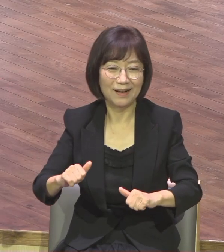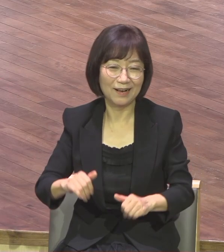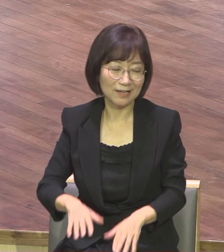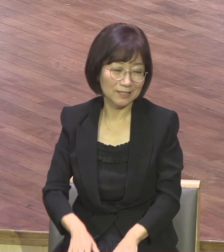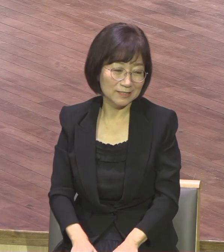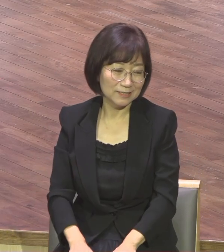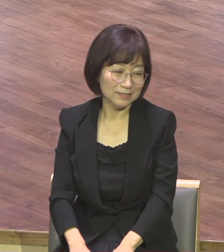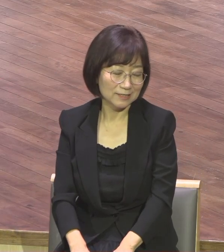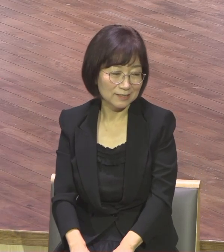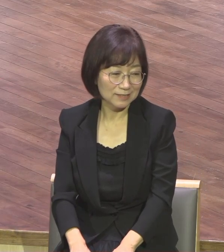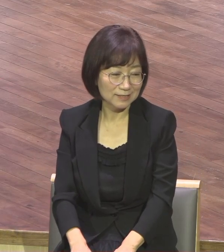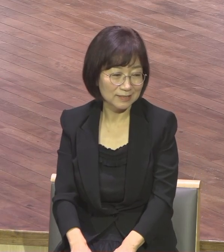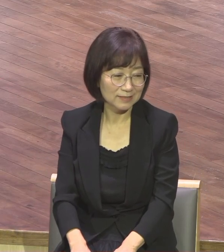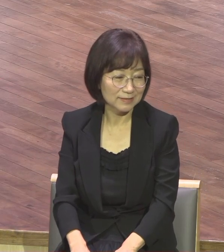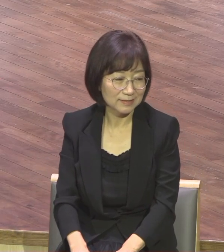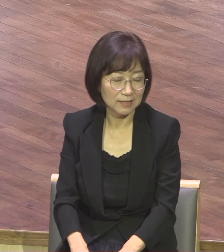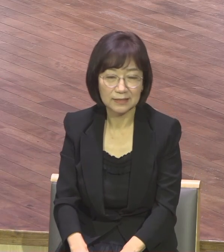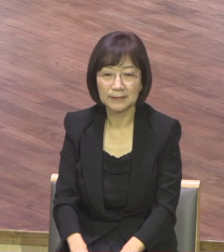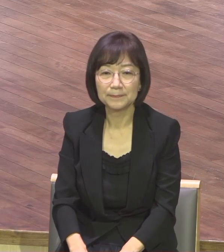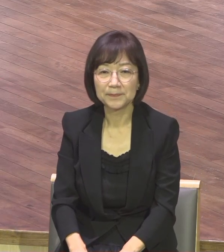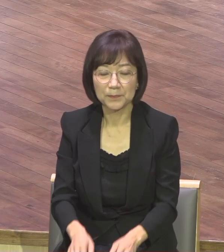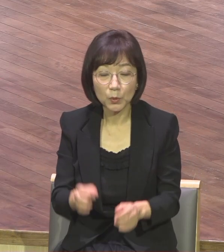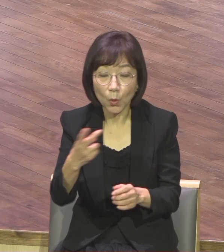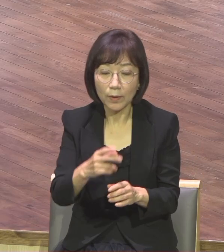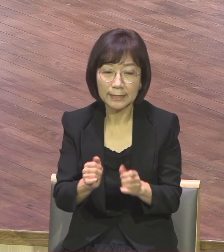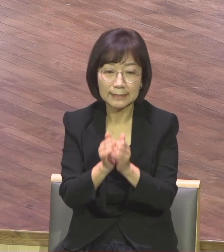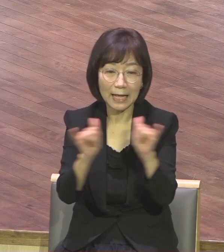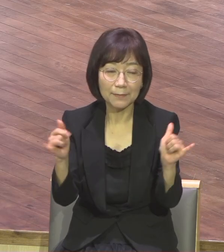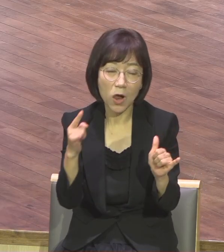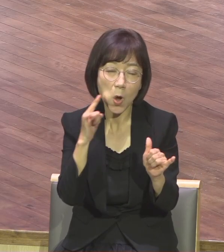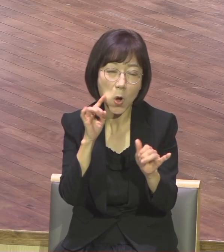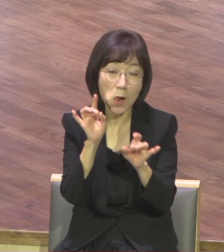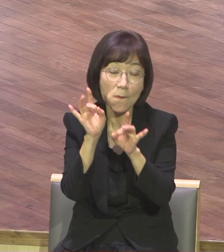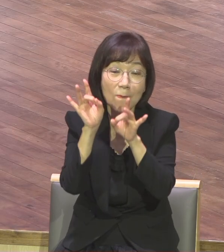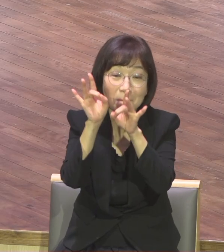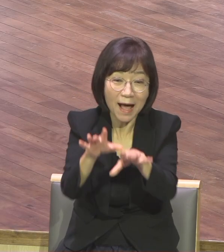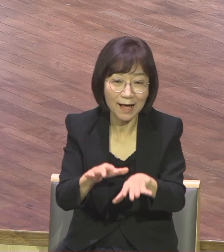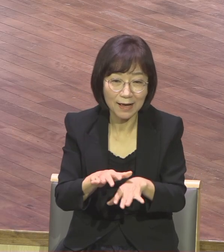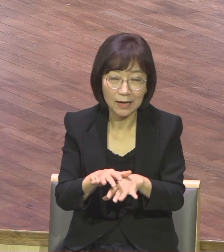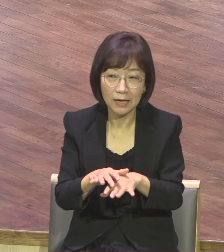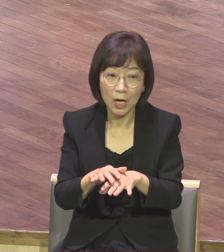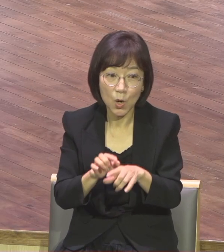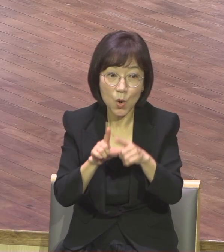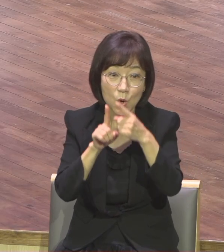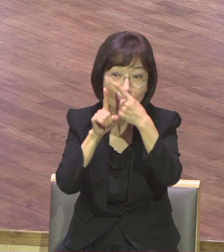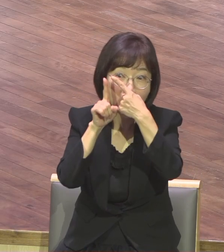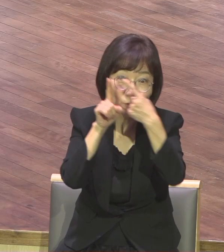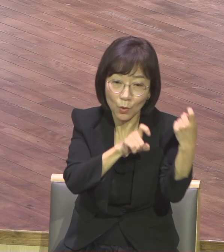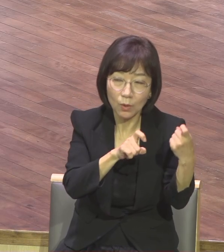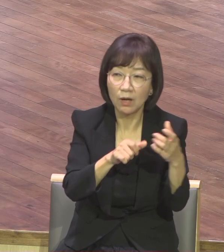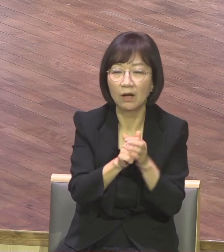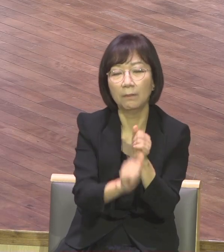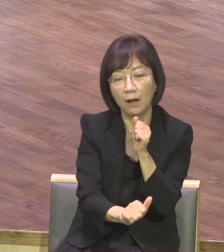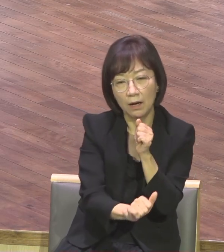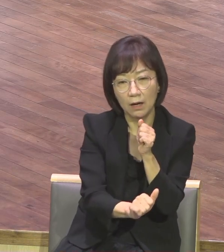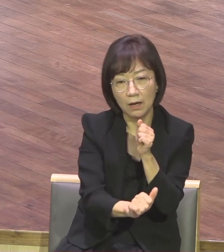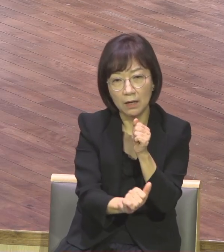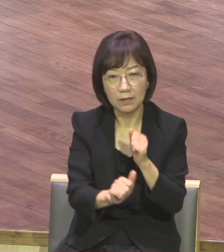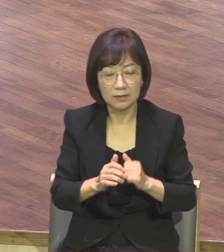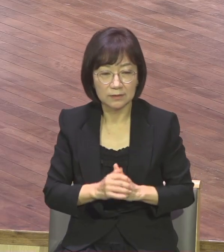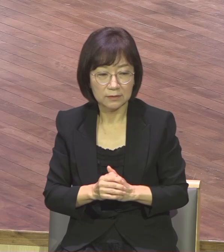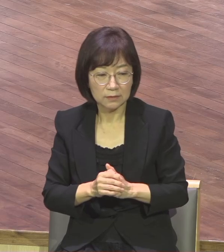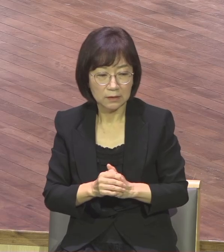14절 말씀처럼 사람의 속임수와 그래서 간사한 유혹에 빠지게 되고